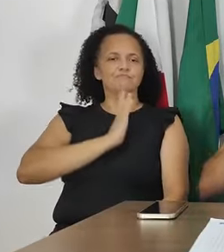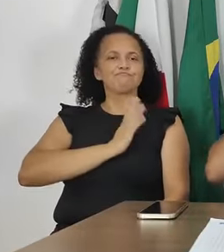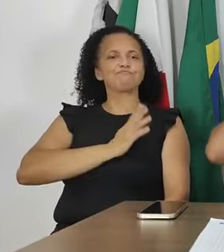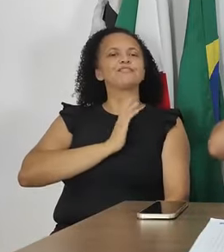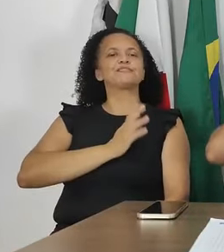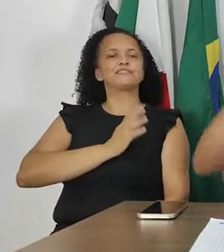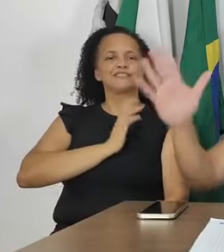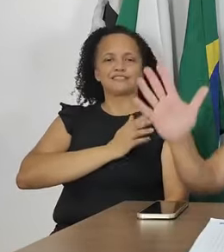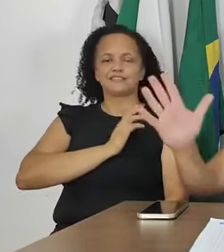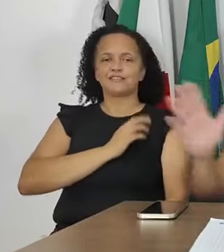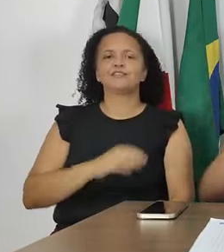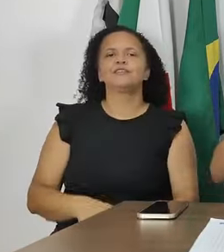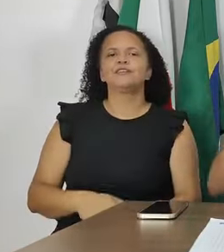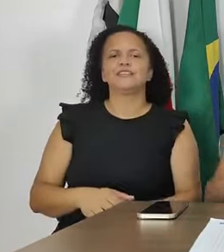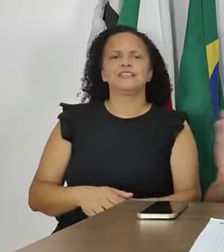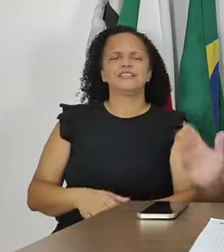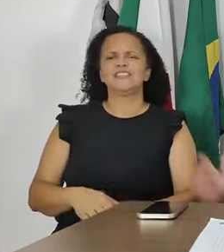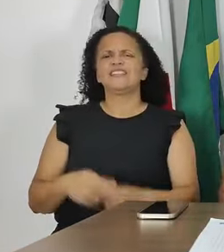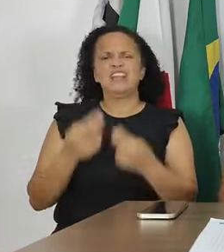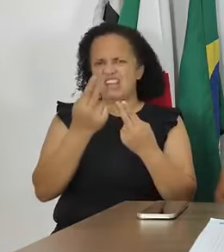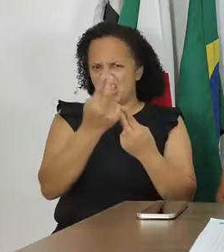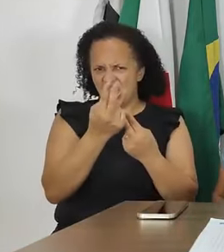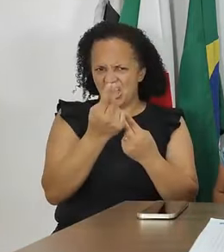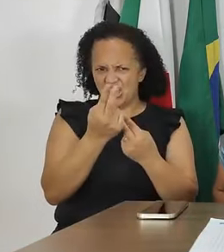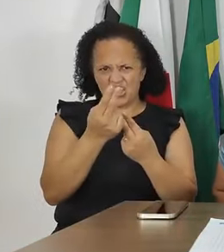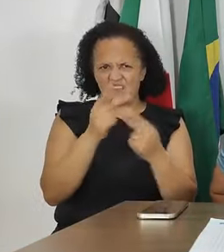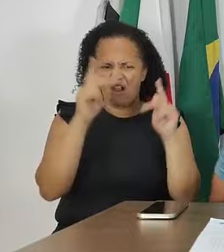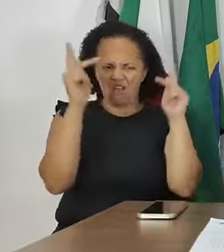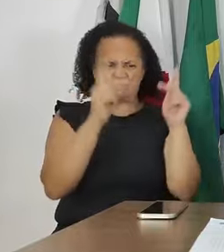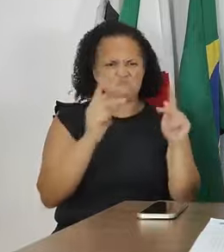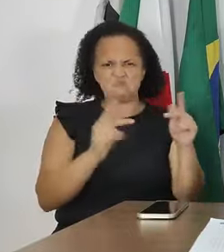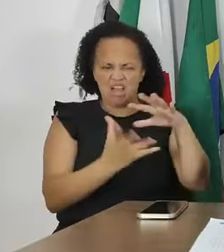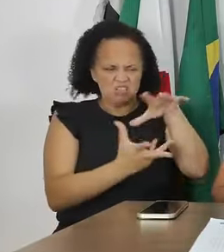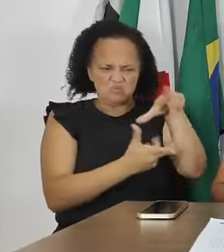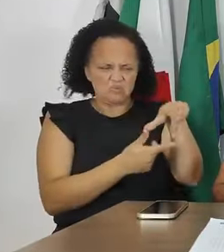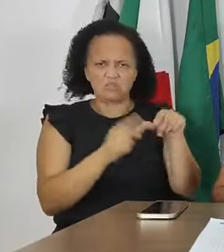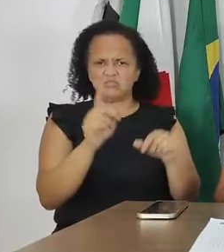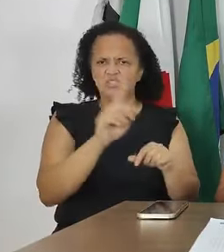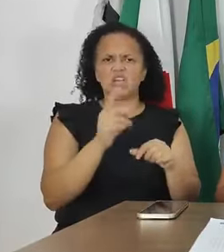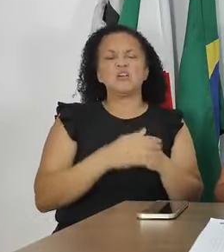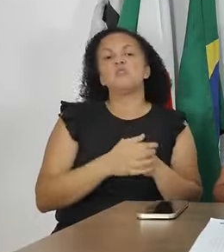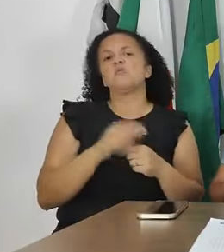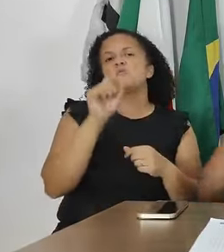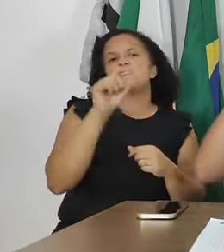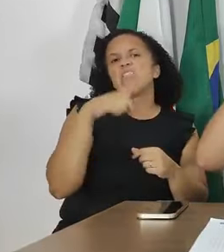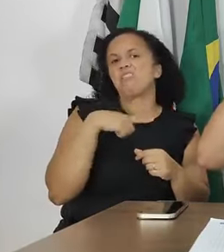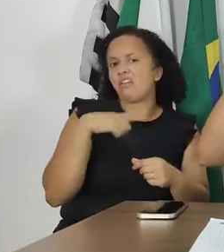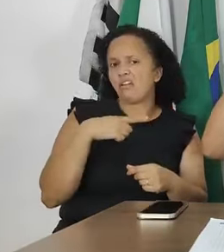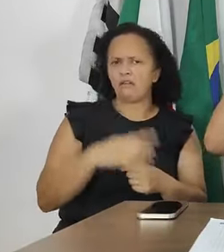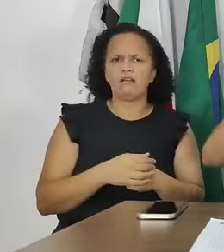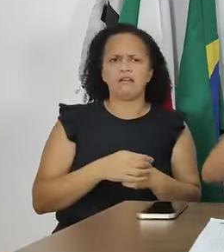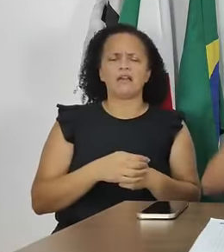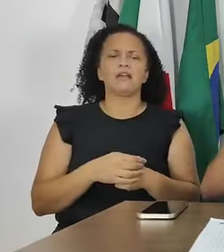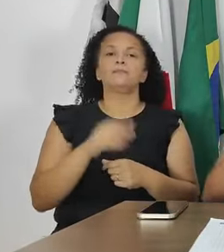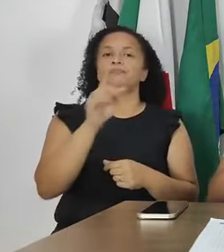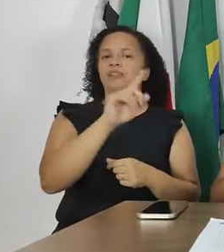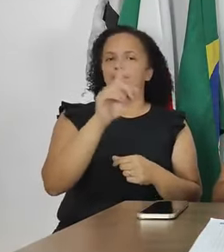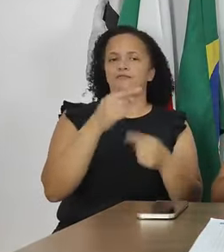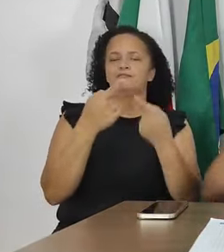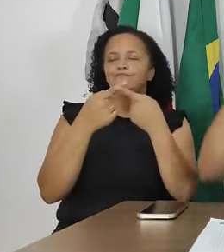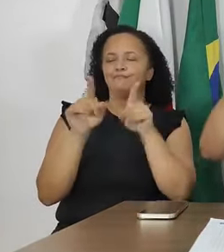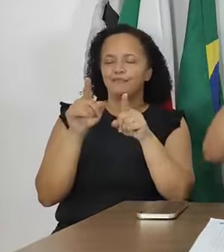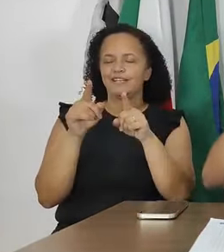uma paz diferente. Não é baseado naquilo que nós temos nos nossos bolsos, na conta corrente, naquilo que não é baseado nas